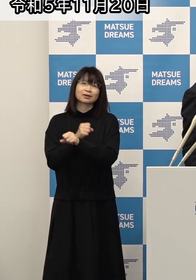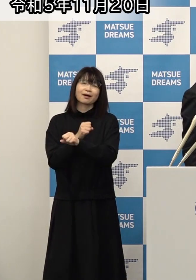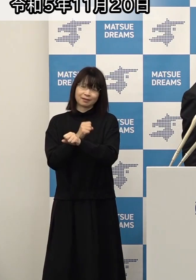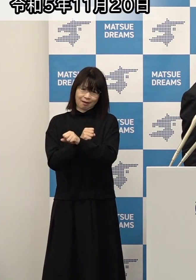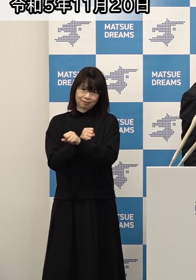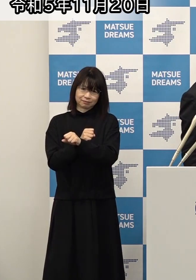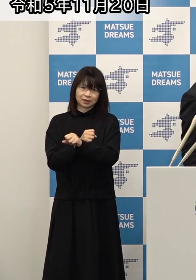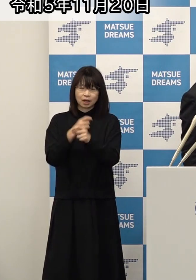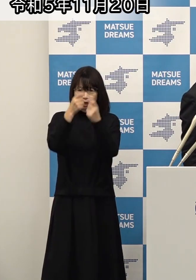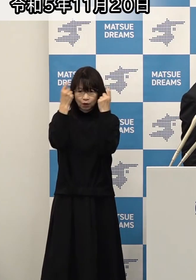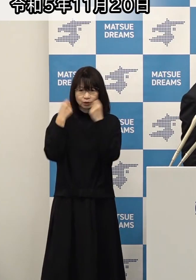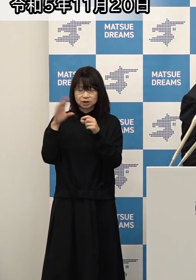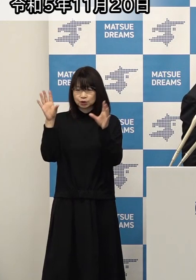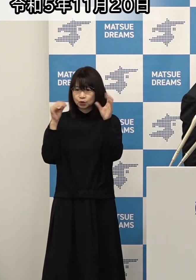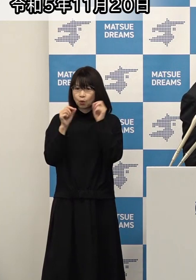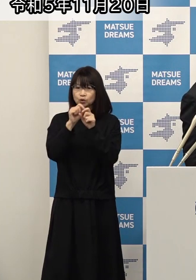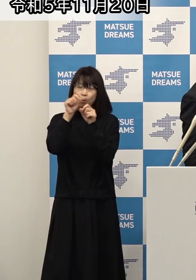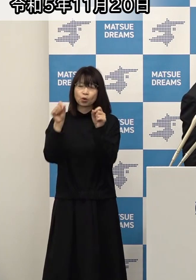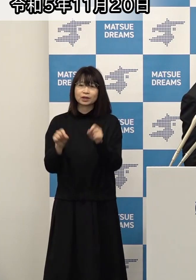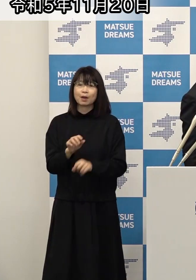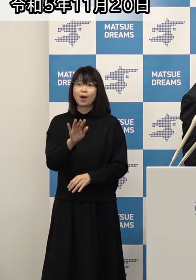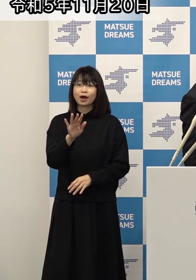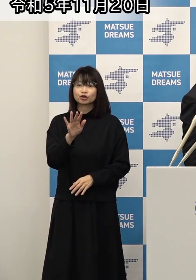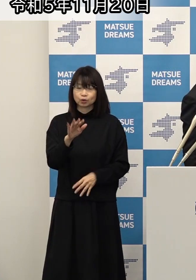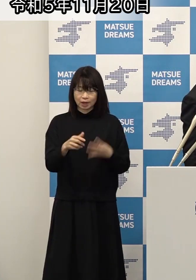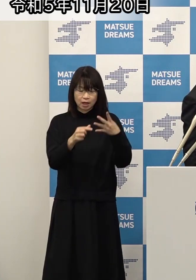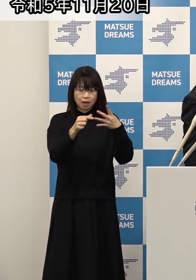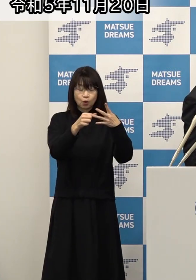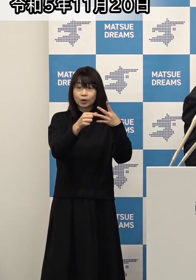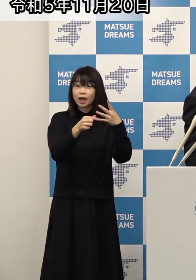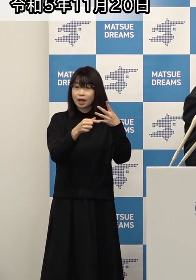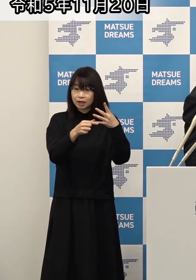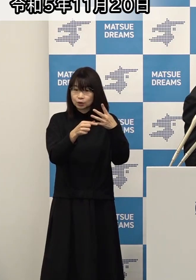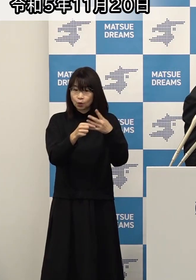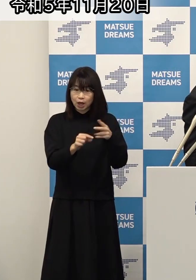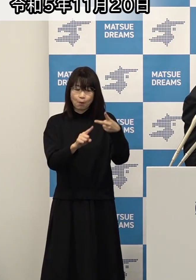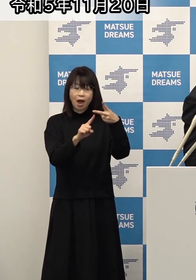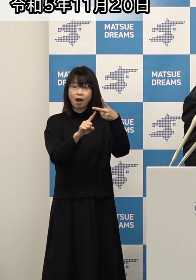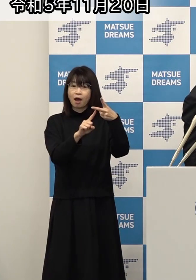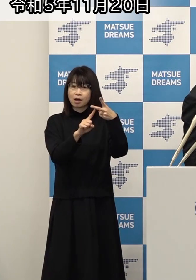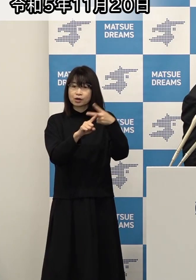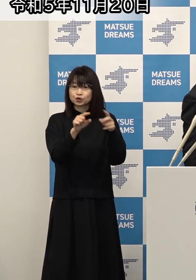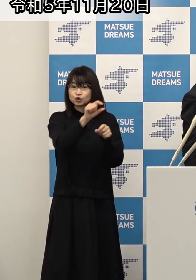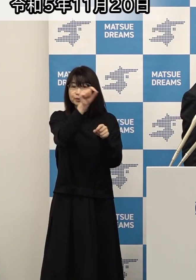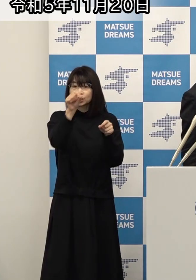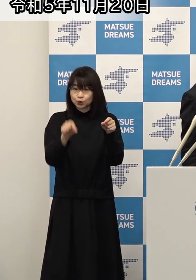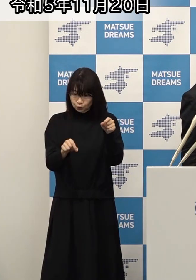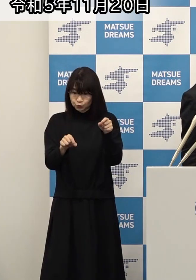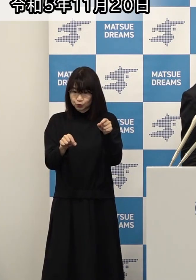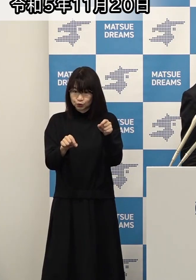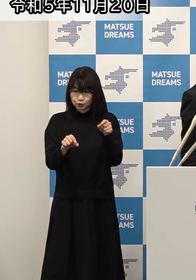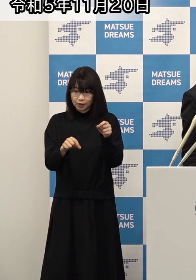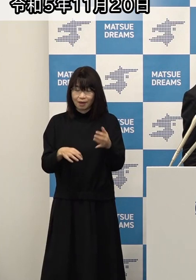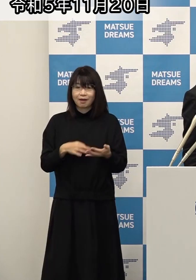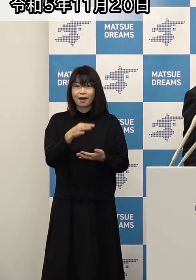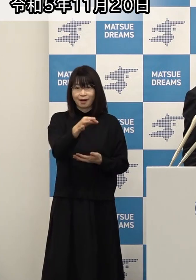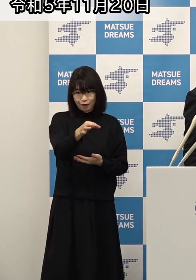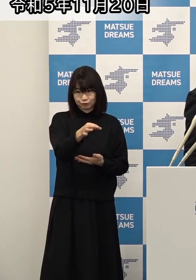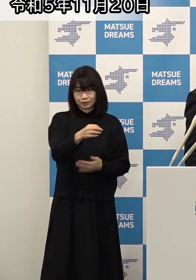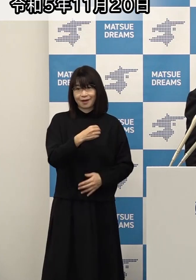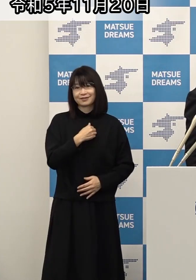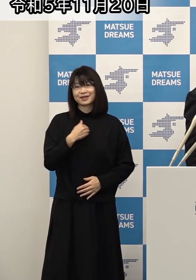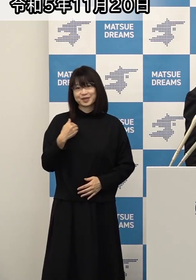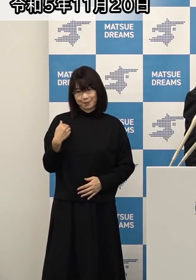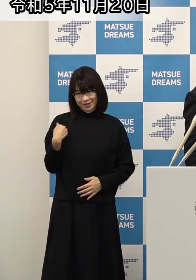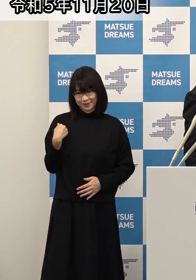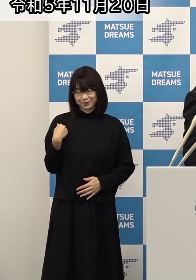個人情報の問題等もございますので、郵便振り替えをですね、この3部と4部につきましては今回から導入をいたしておりますので